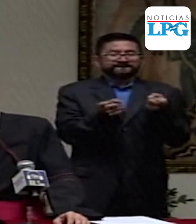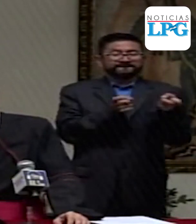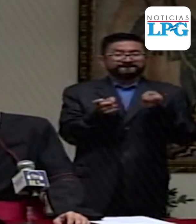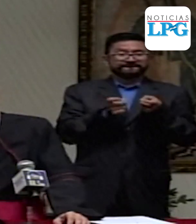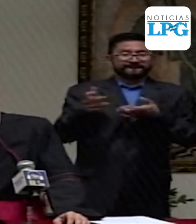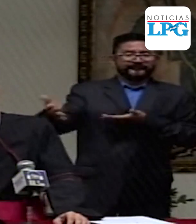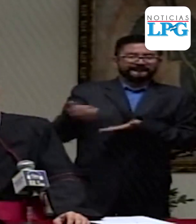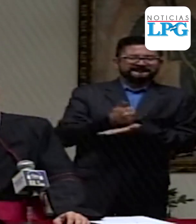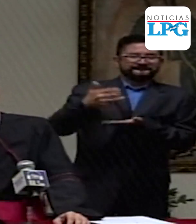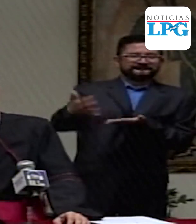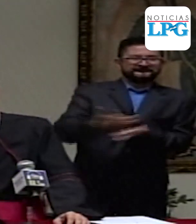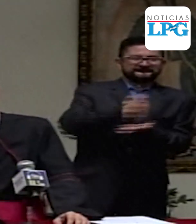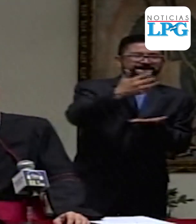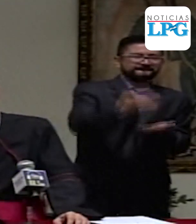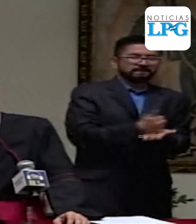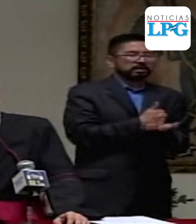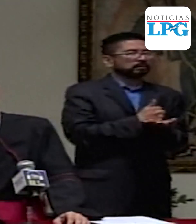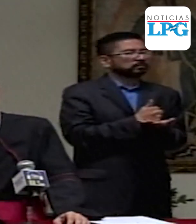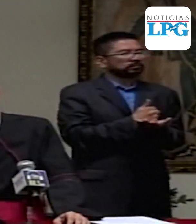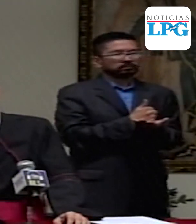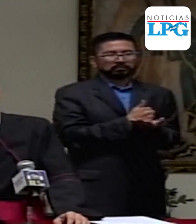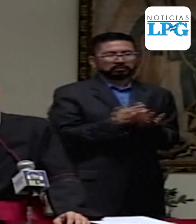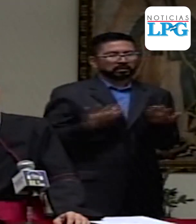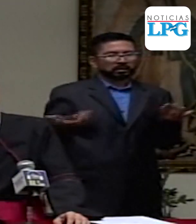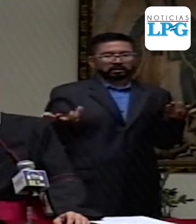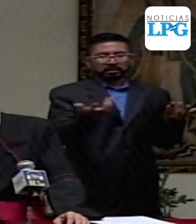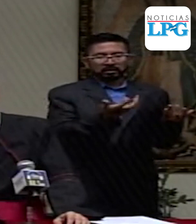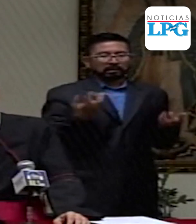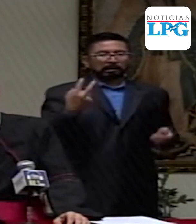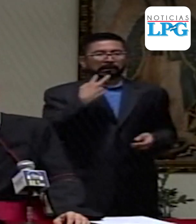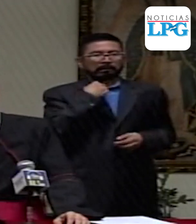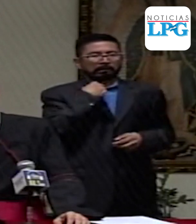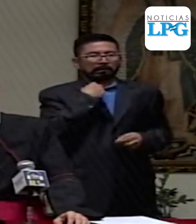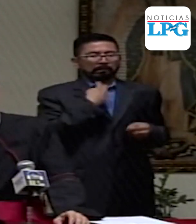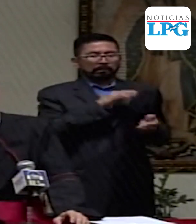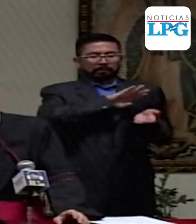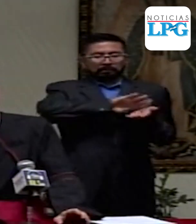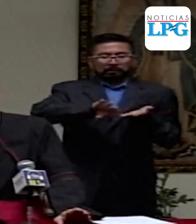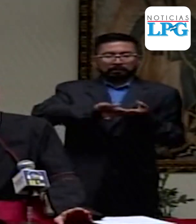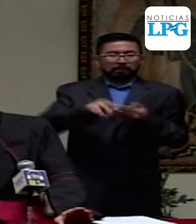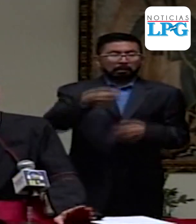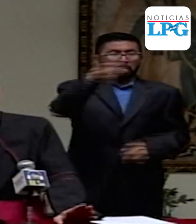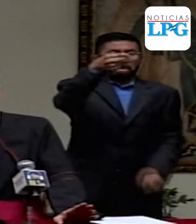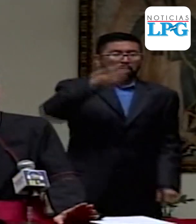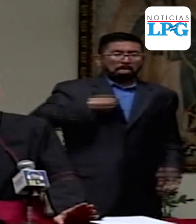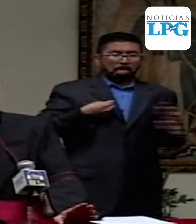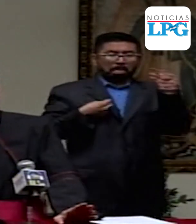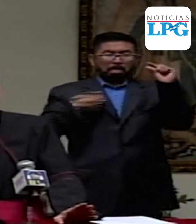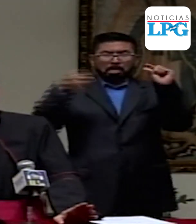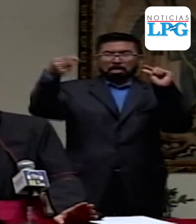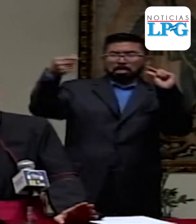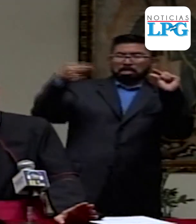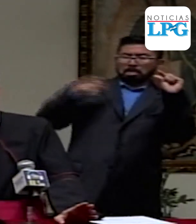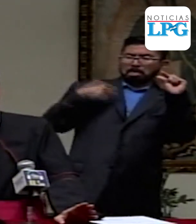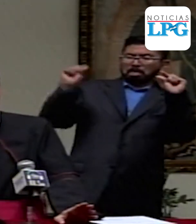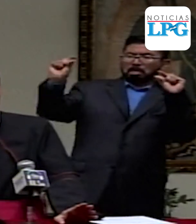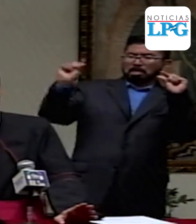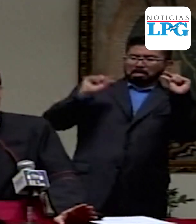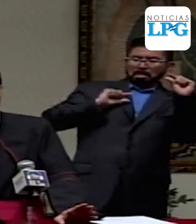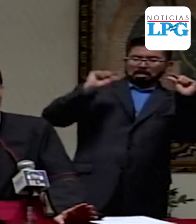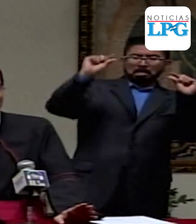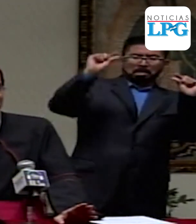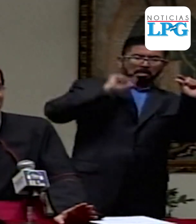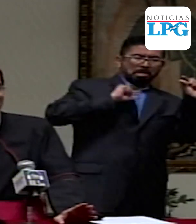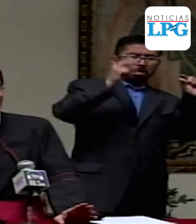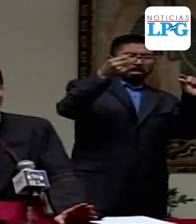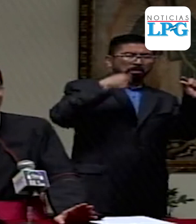Es injusto. Mientras la gente no recibe nada, ellos reciben ganancias centenarias de millones,